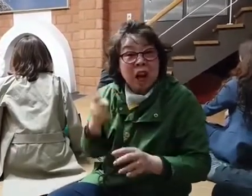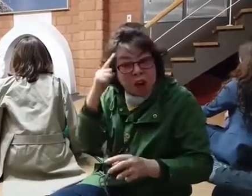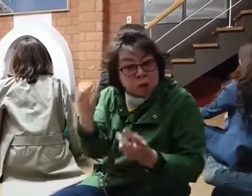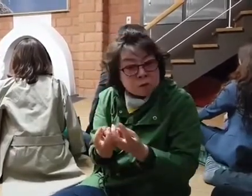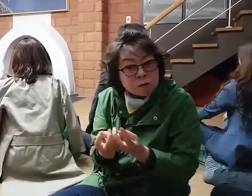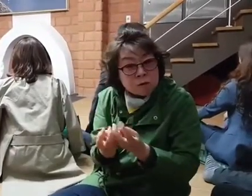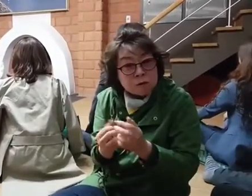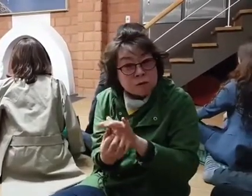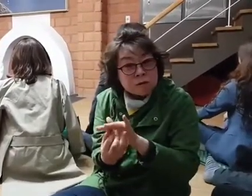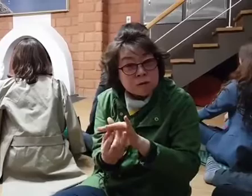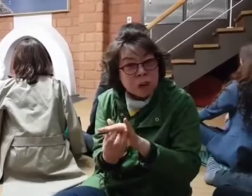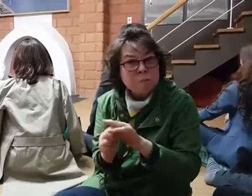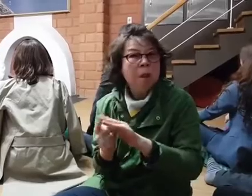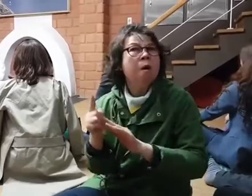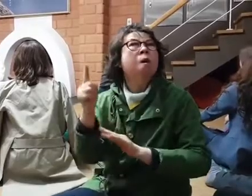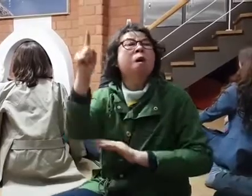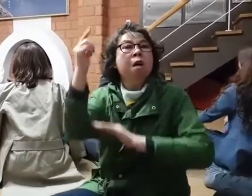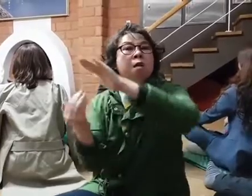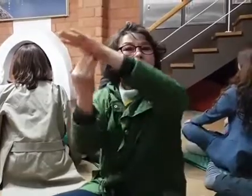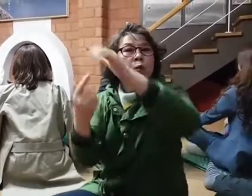전술이 굉장히 고도된 거라는